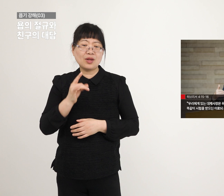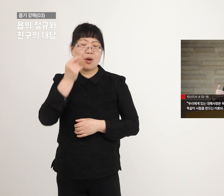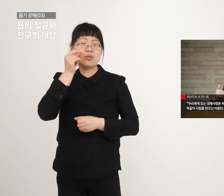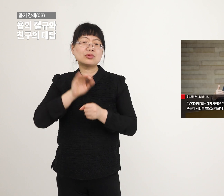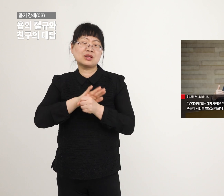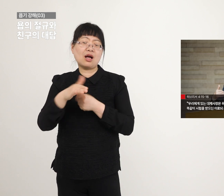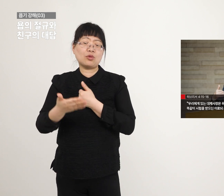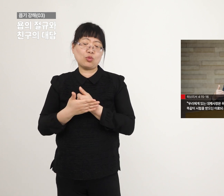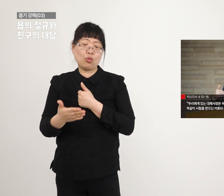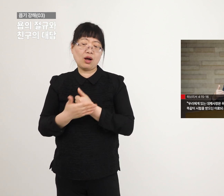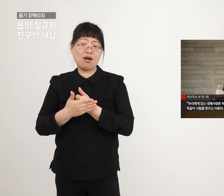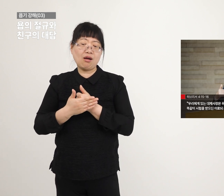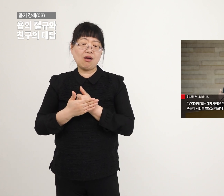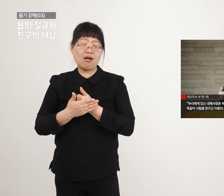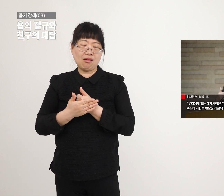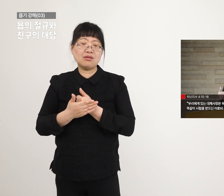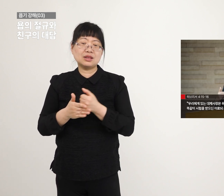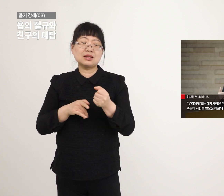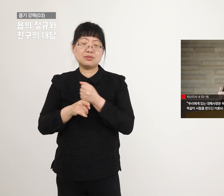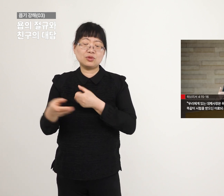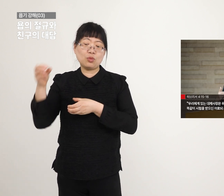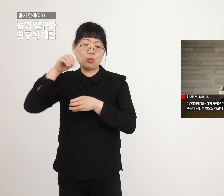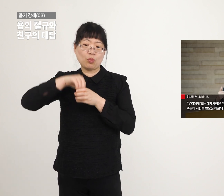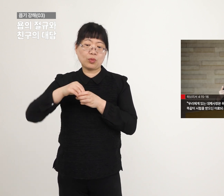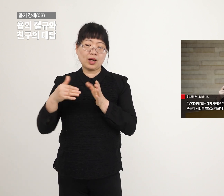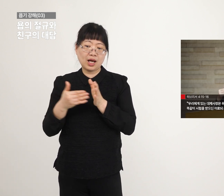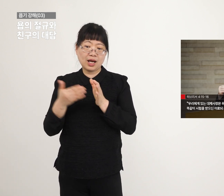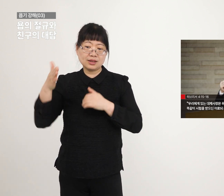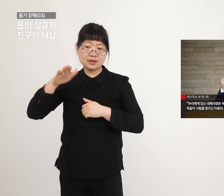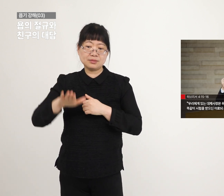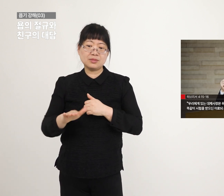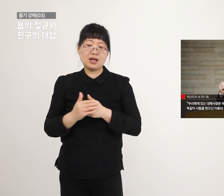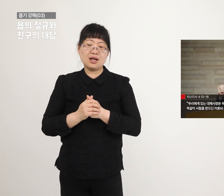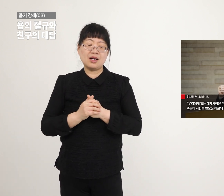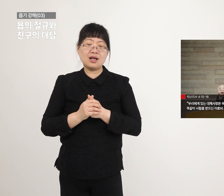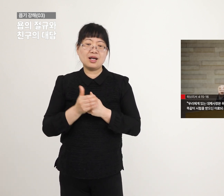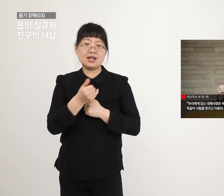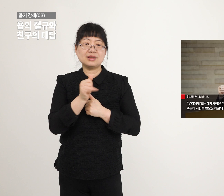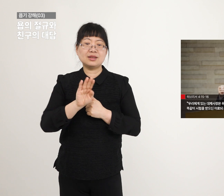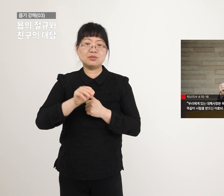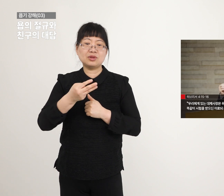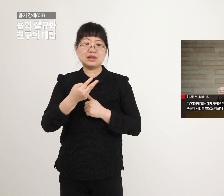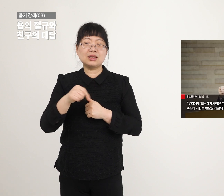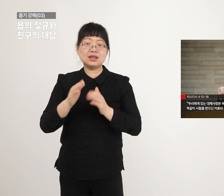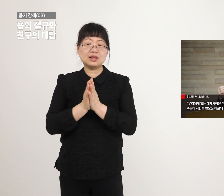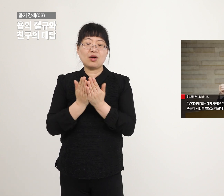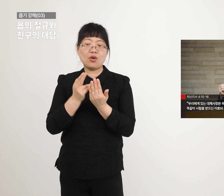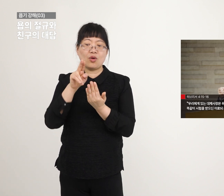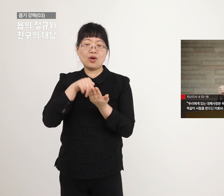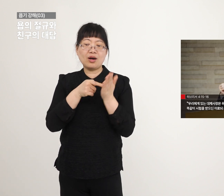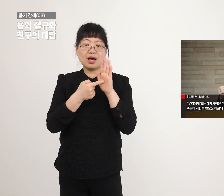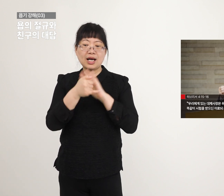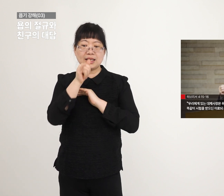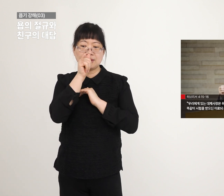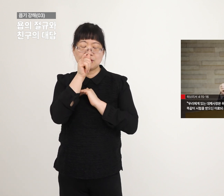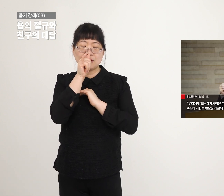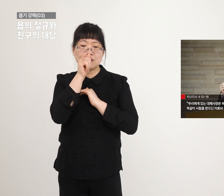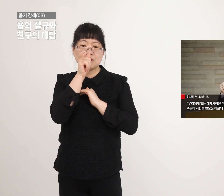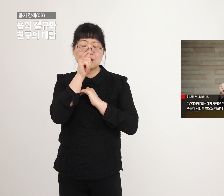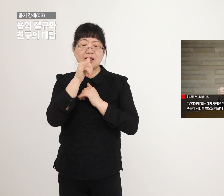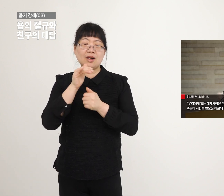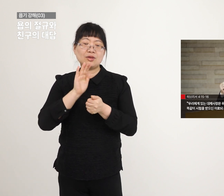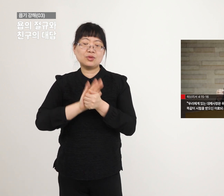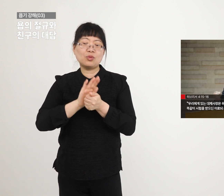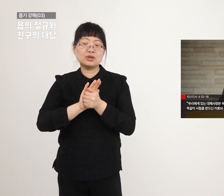개념을 담고 있어요. 안고 있어요. 하지만 히브리서에서 말하는 이 동정하지 못하실